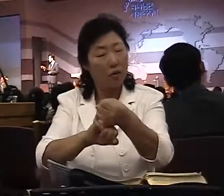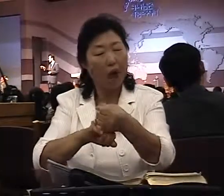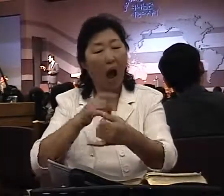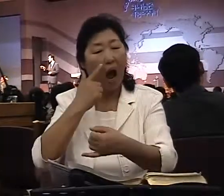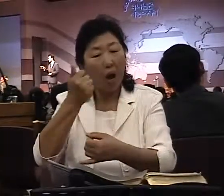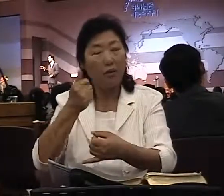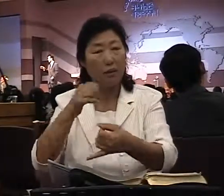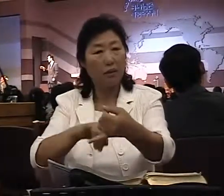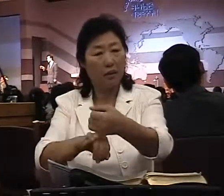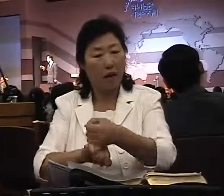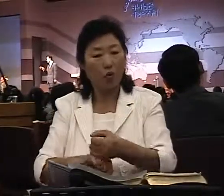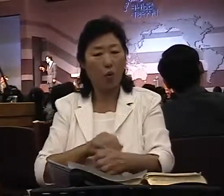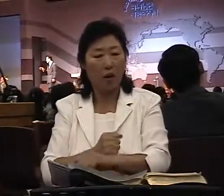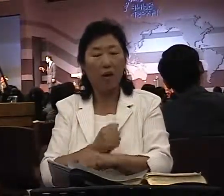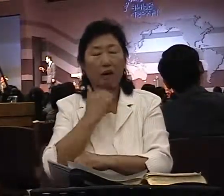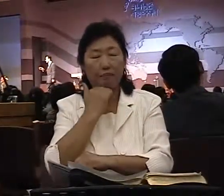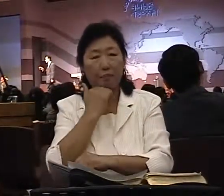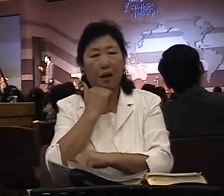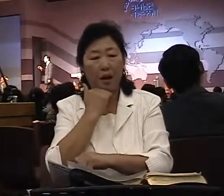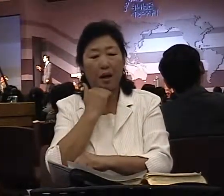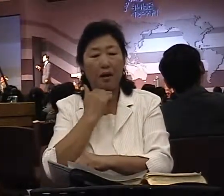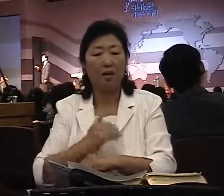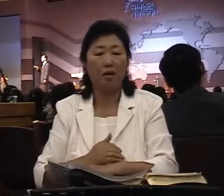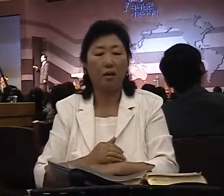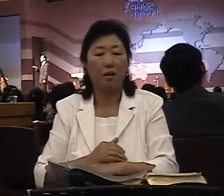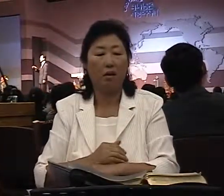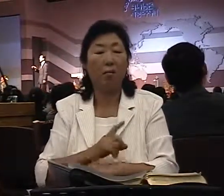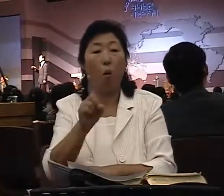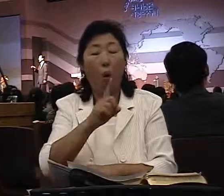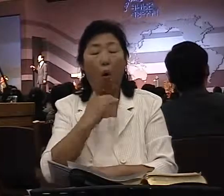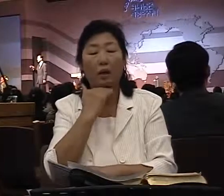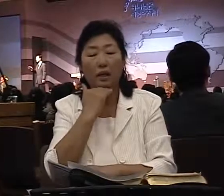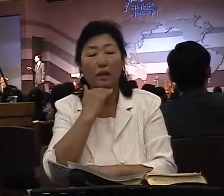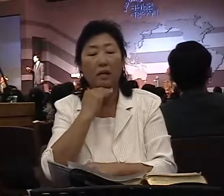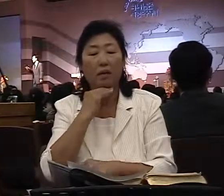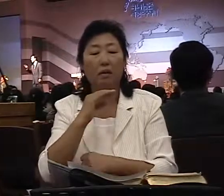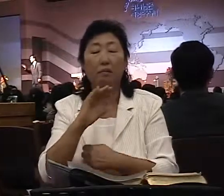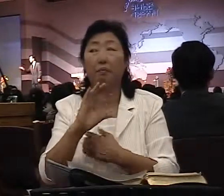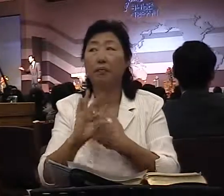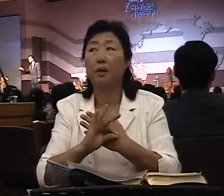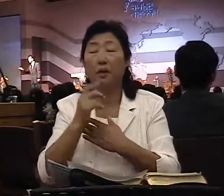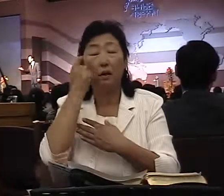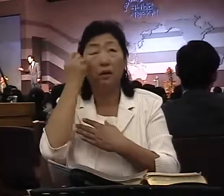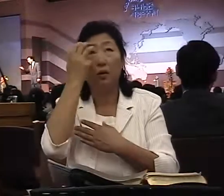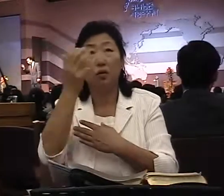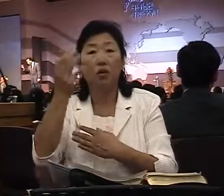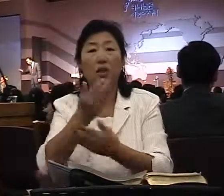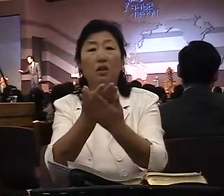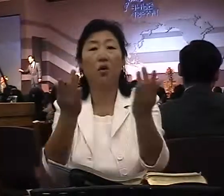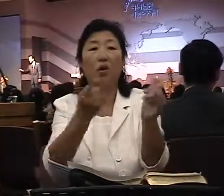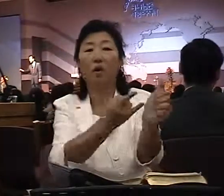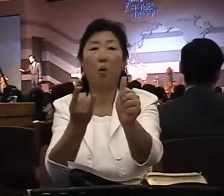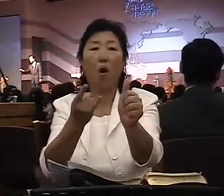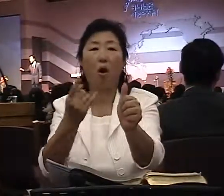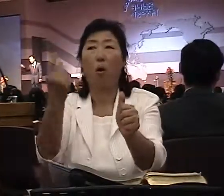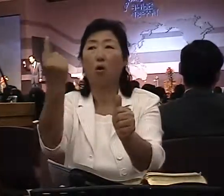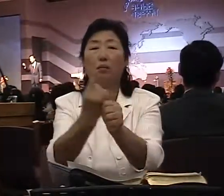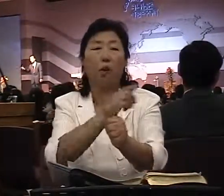것. 기다리면은 무엇을 기다리는 거죠? 성령이 너에게 임하시면 너희가 권능을 받고, 성령이